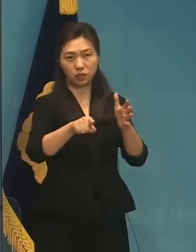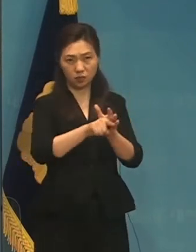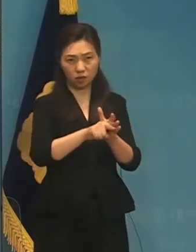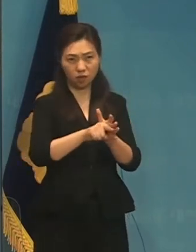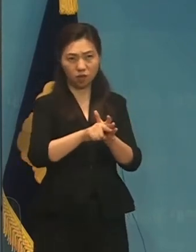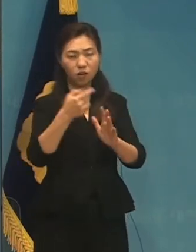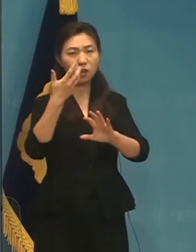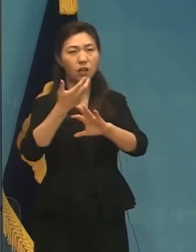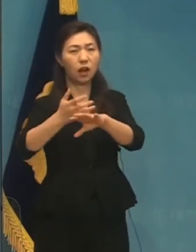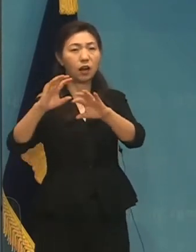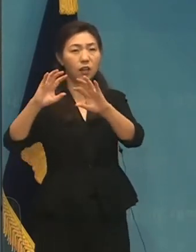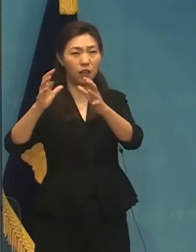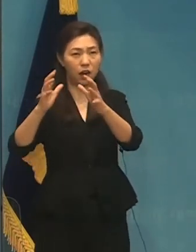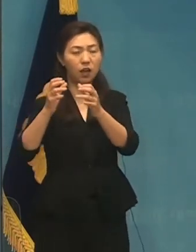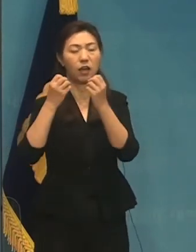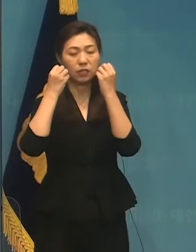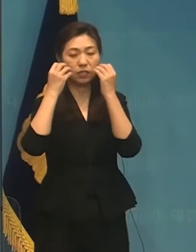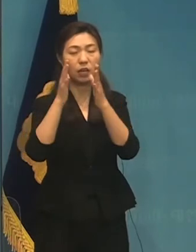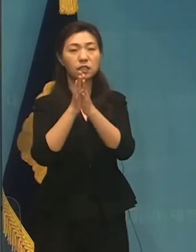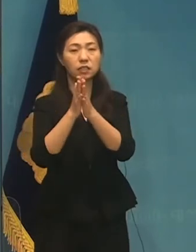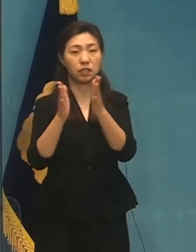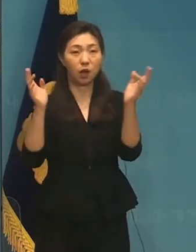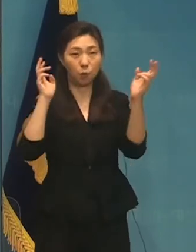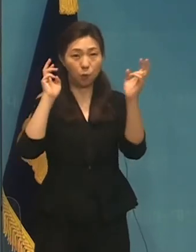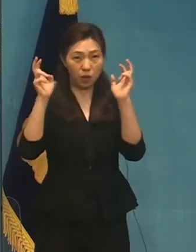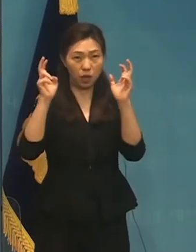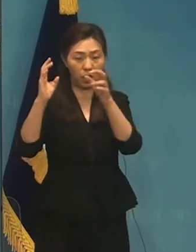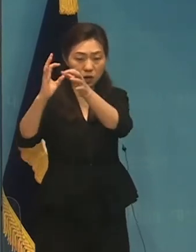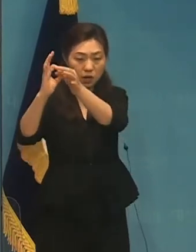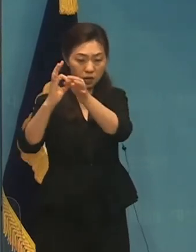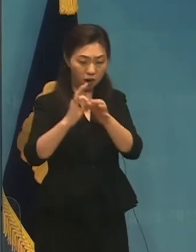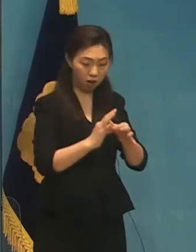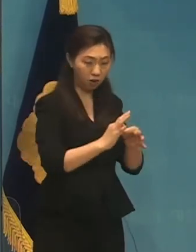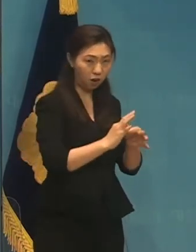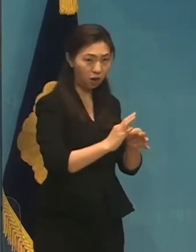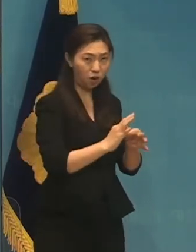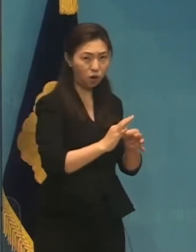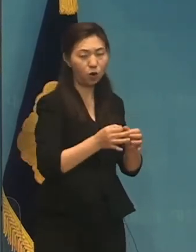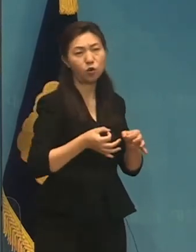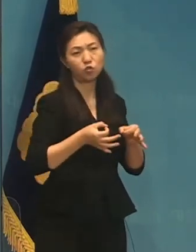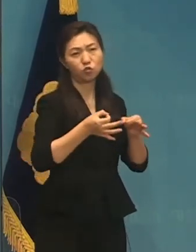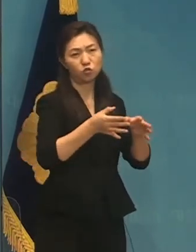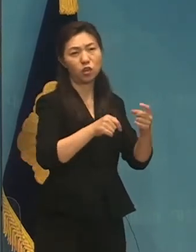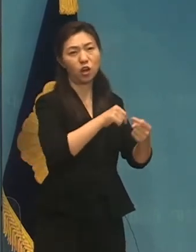해외의 혁신 스타트업들에게 고용 연계형 투자를 행하고 있습니다.